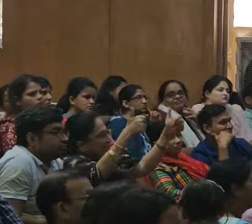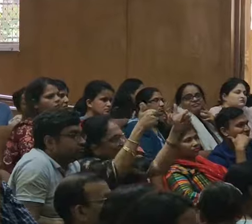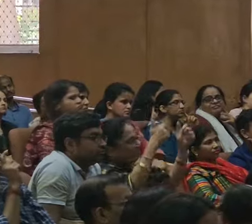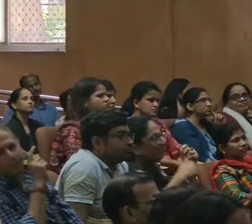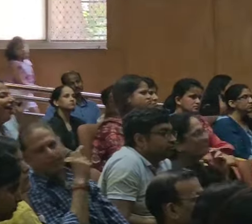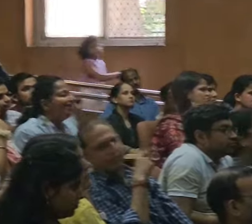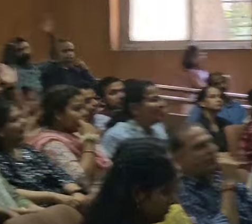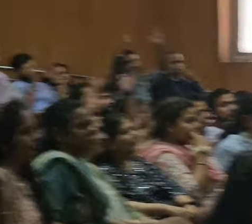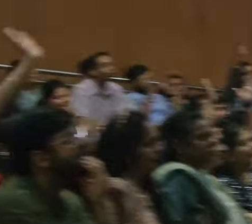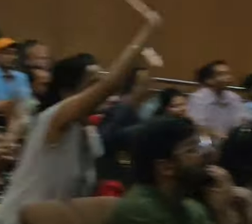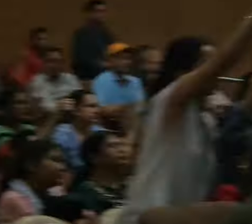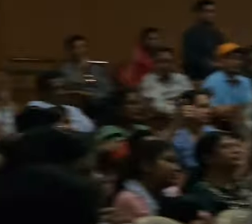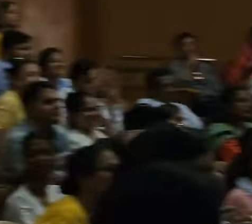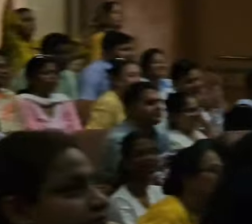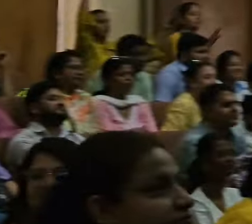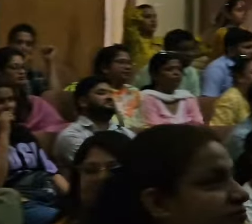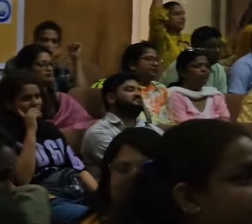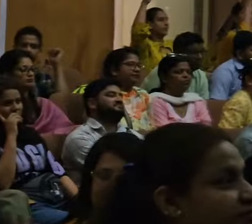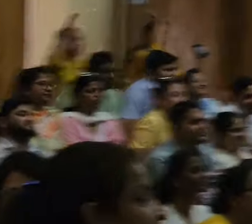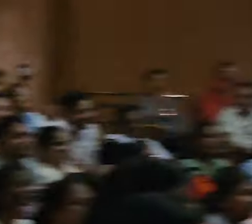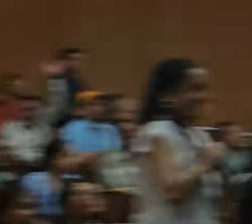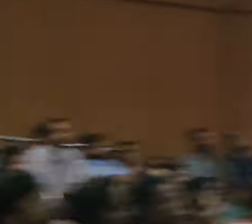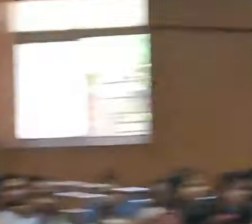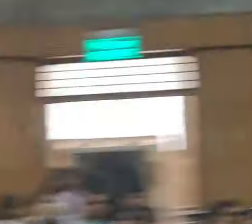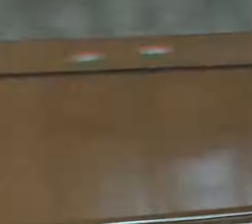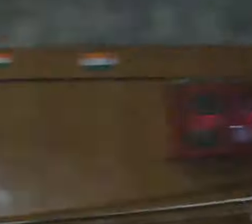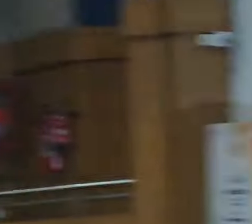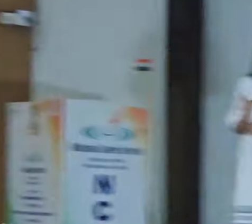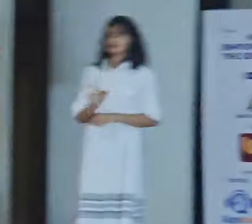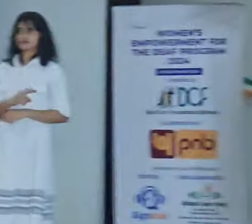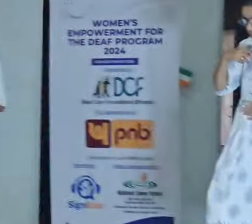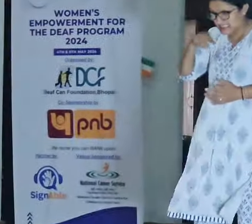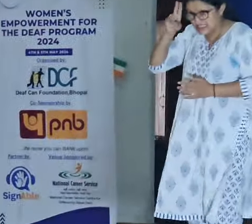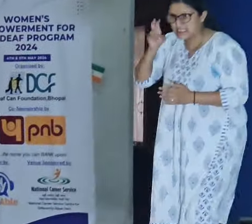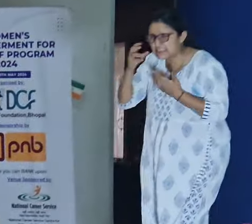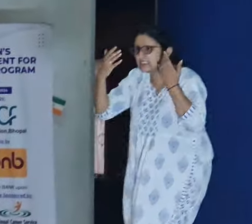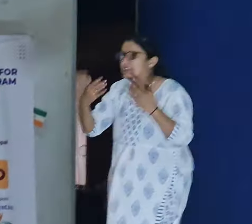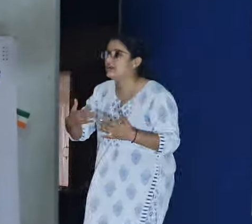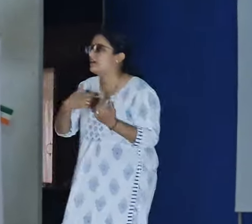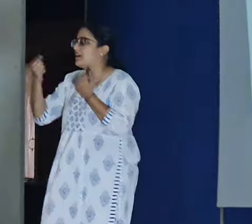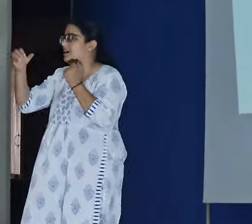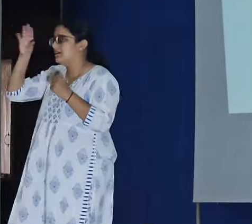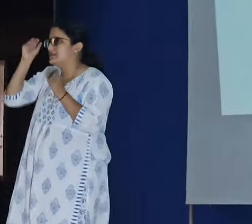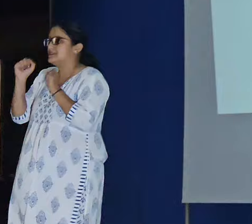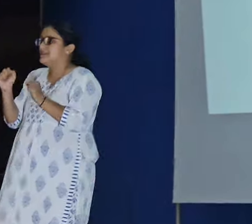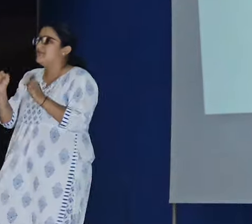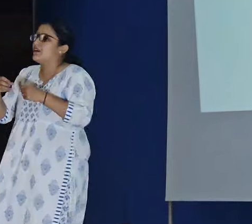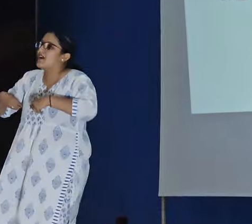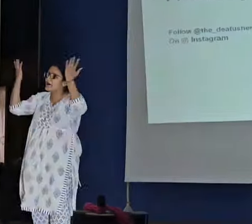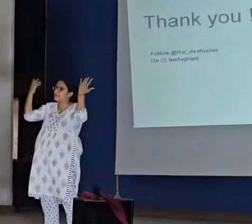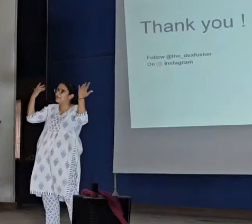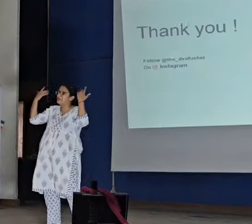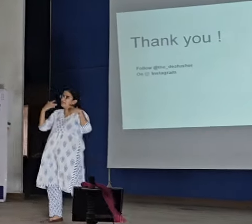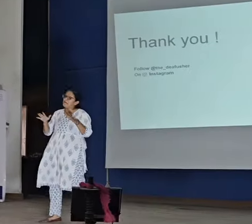जिसके मैंने पीपीटी में भी देखा कि आप लोगों को अपने डेफिनेट जो रेट्स को मोटिवेट करना चाहिए, तो ये भी चीज तो मैंने कह रही थी, ठीक है,